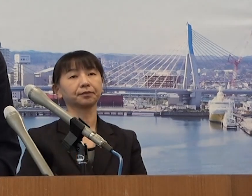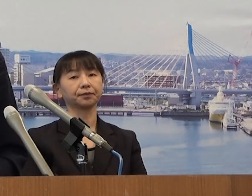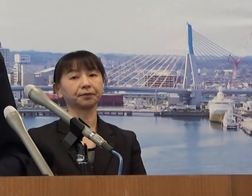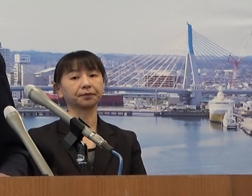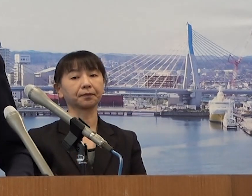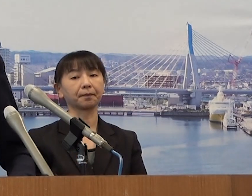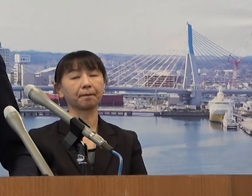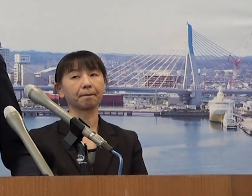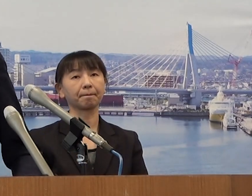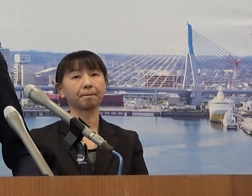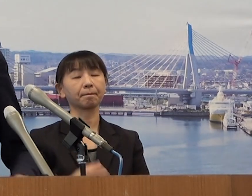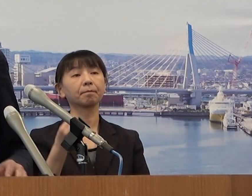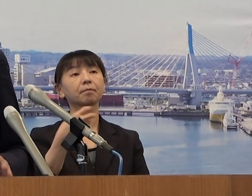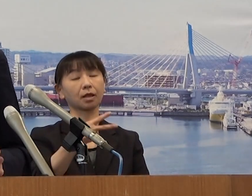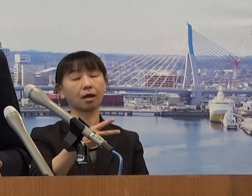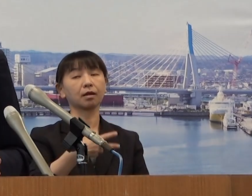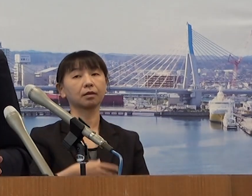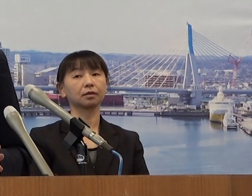その